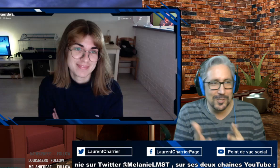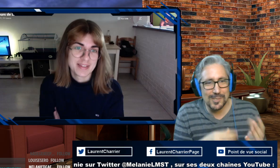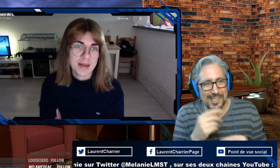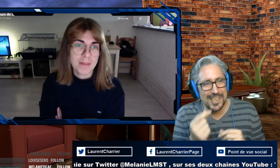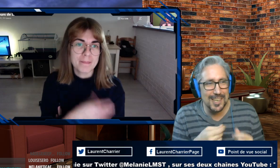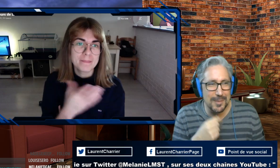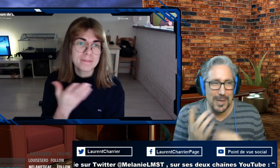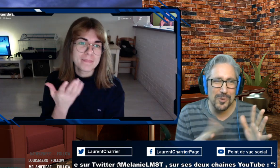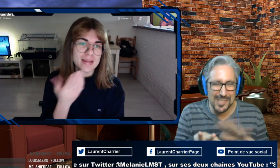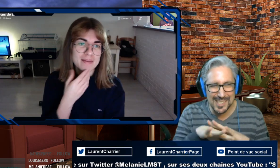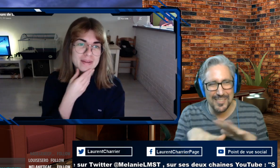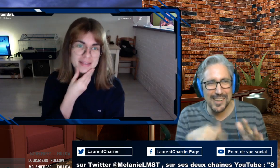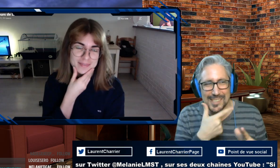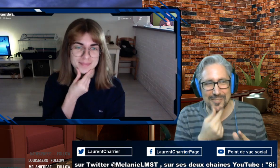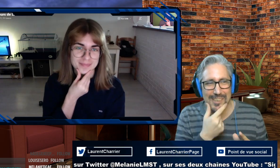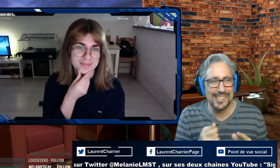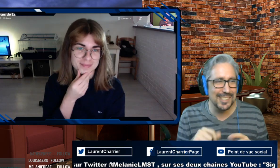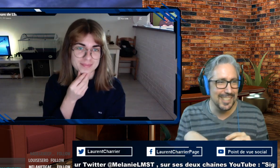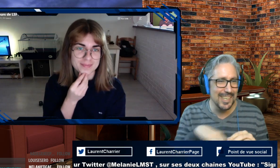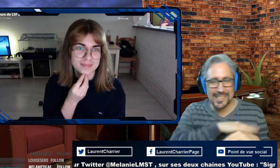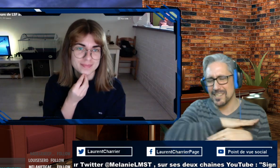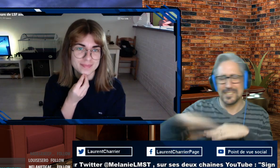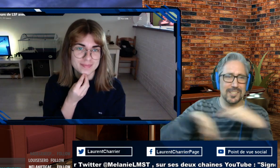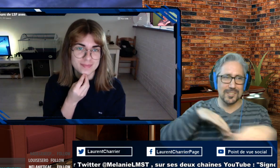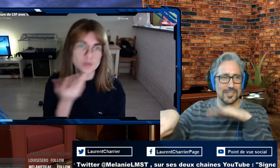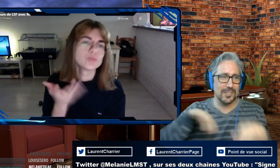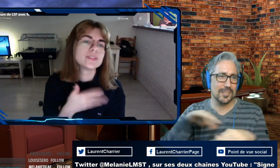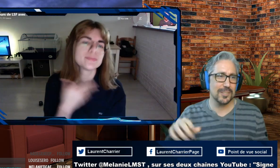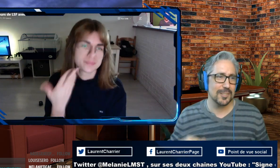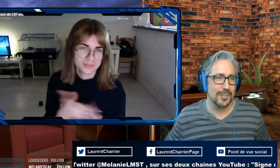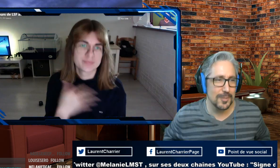Ça fait 10 ans, c'est maintenant ça va, c'est facile, c'est.